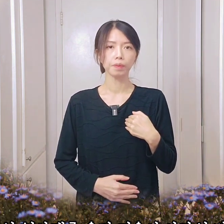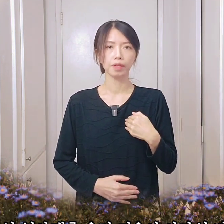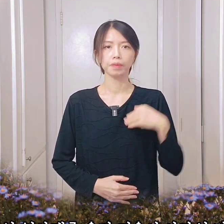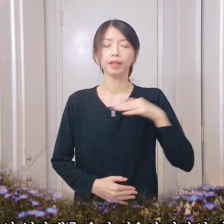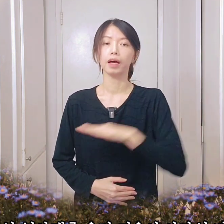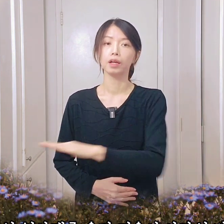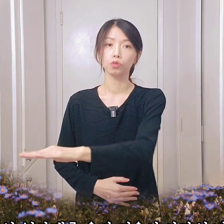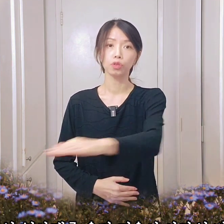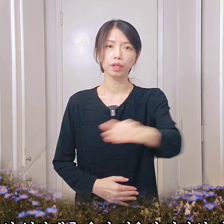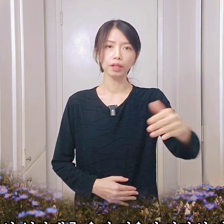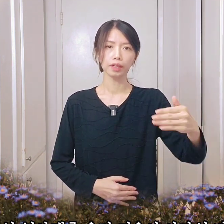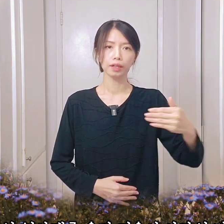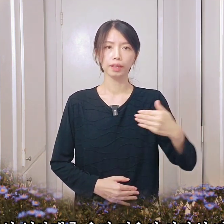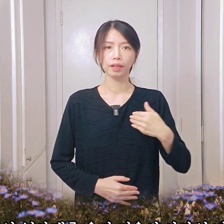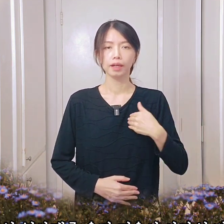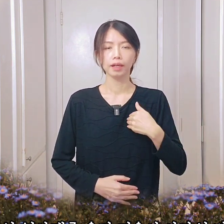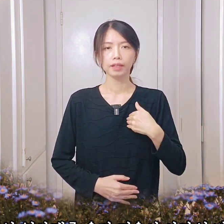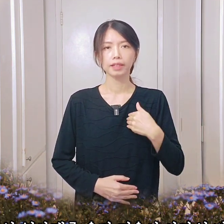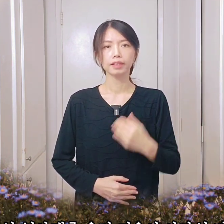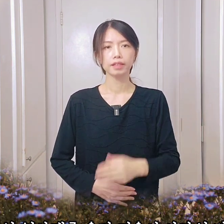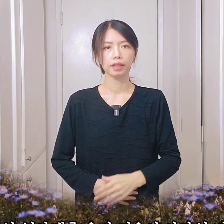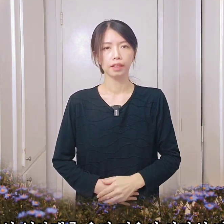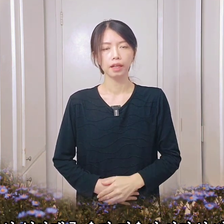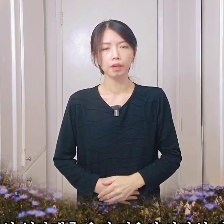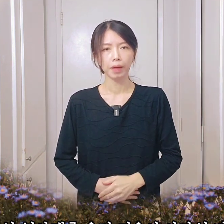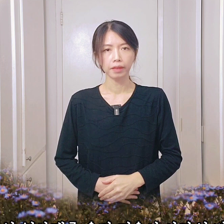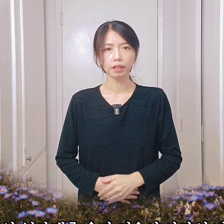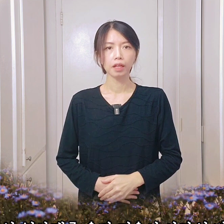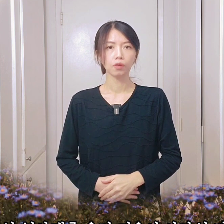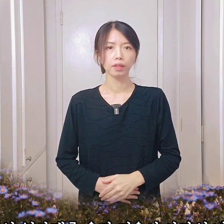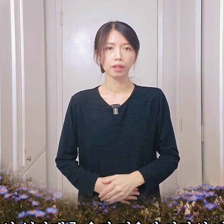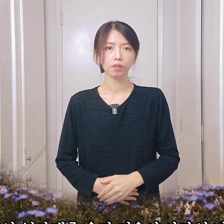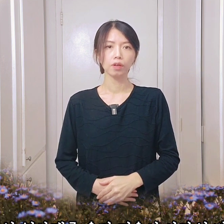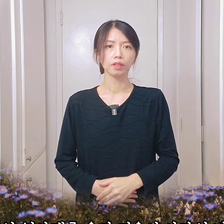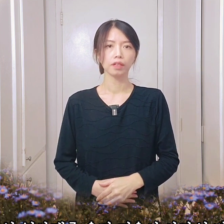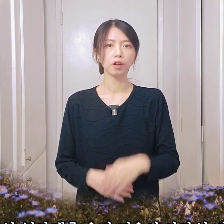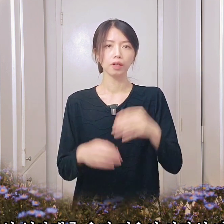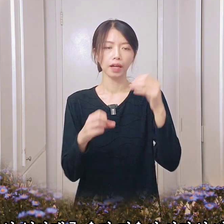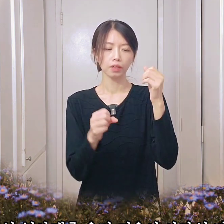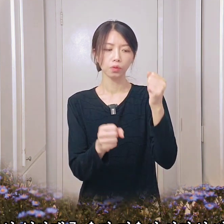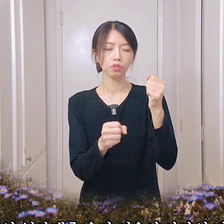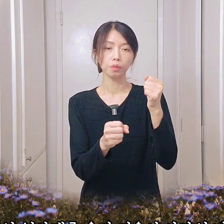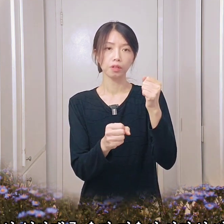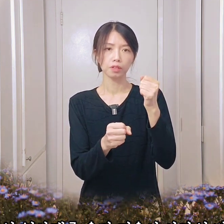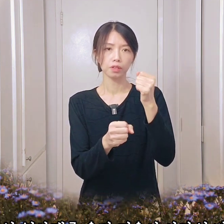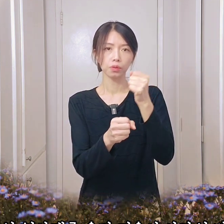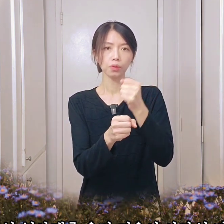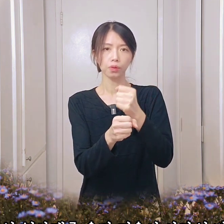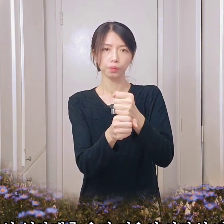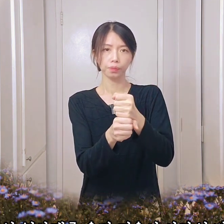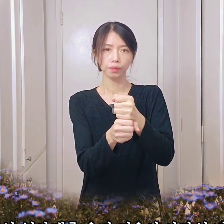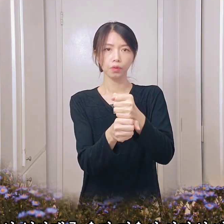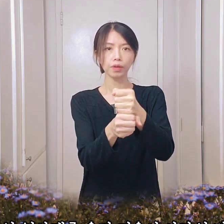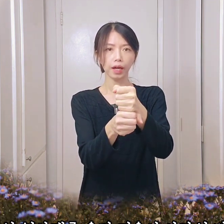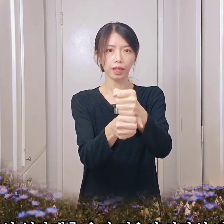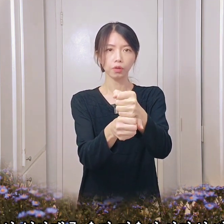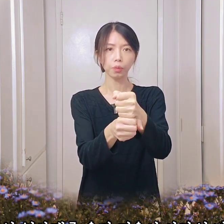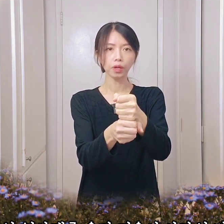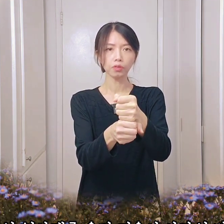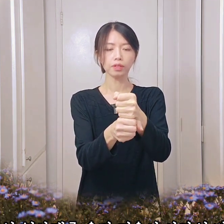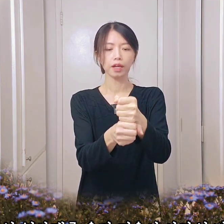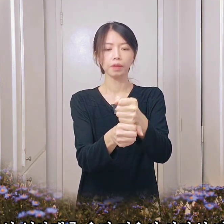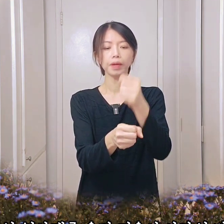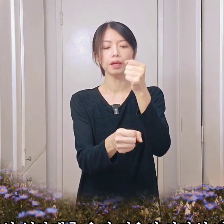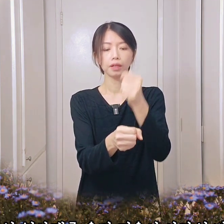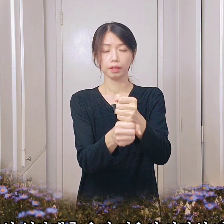포함해 주시면 됩니다. 우리를 지으신, 만들다라고 한 뜻의 수어는요. 양손을 주먹을 쥐시고 위아래로